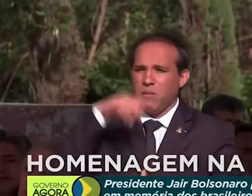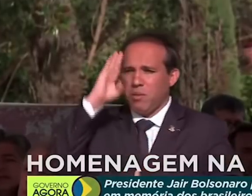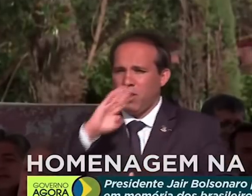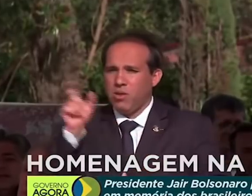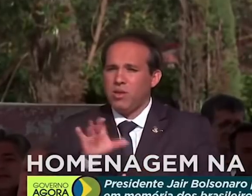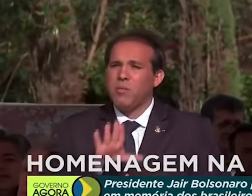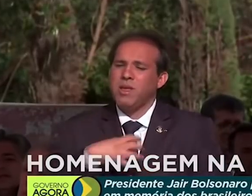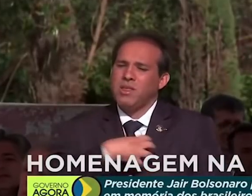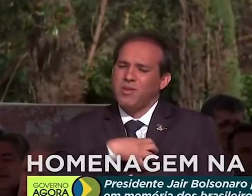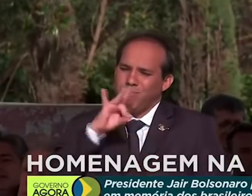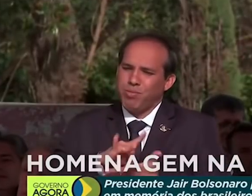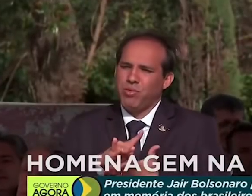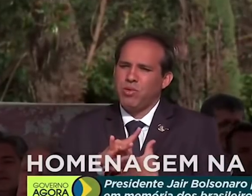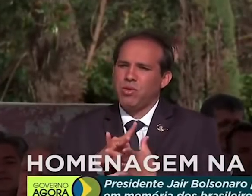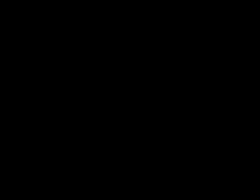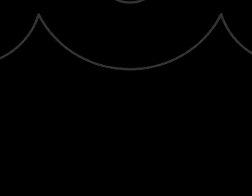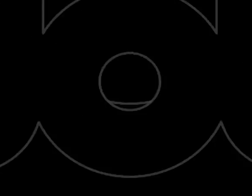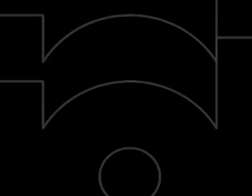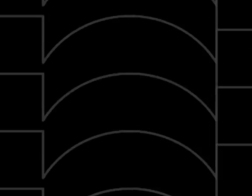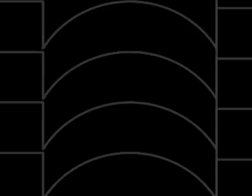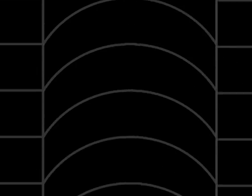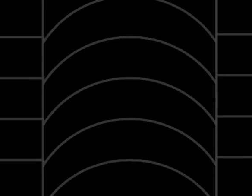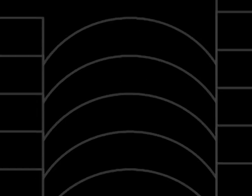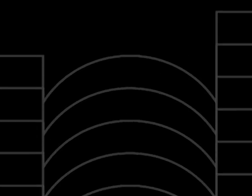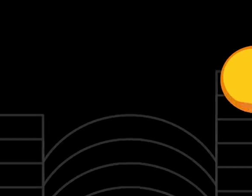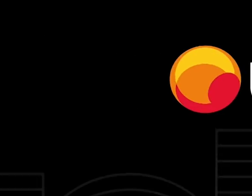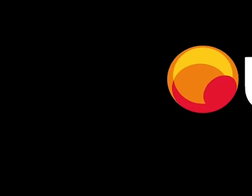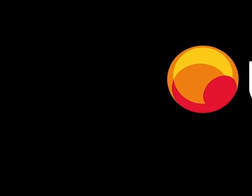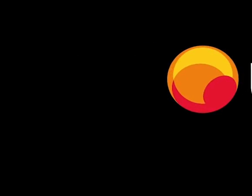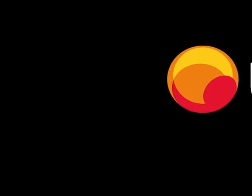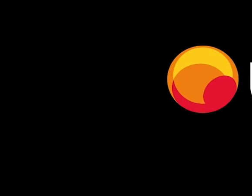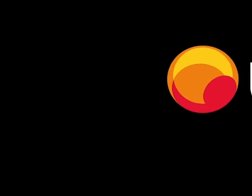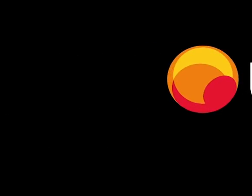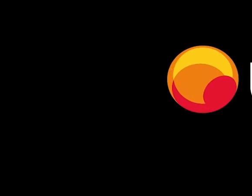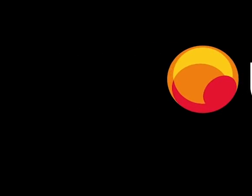mais que vizinhos. Nós somos irmãos. Qual?